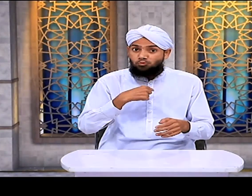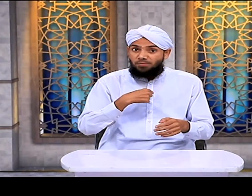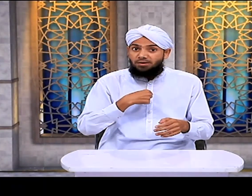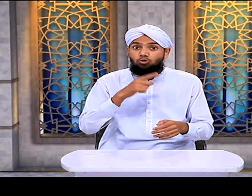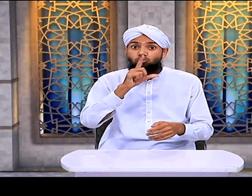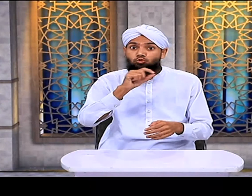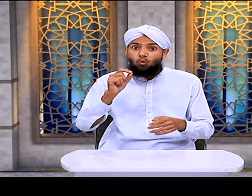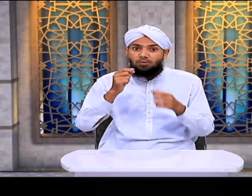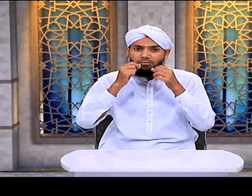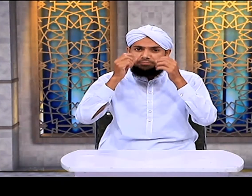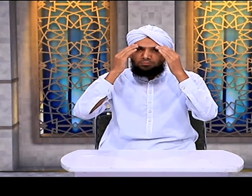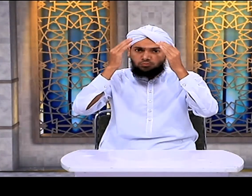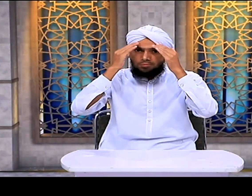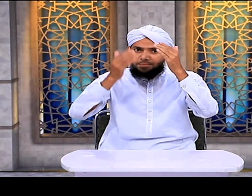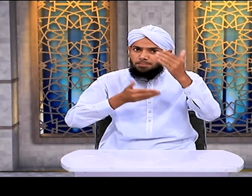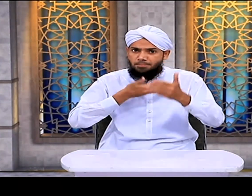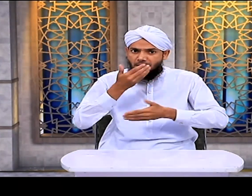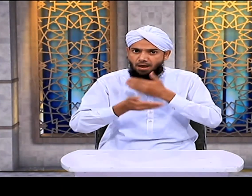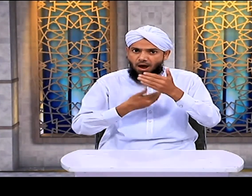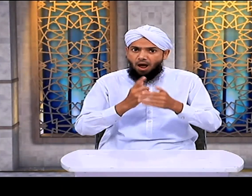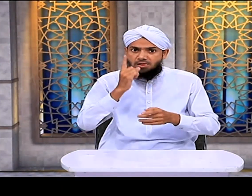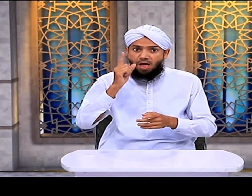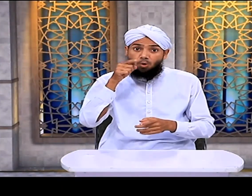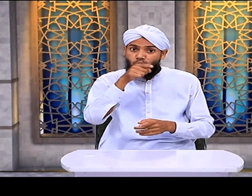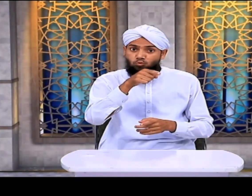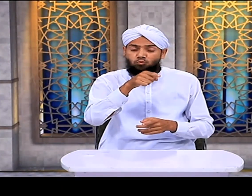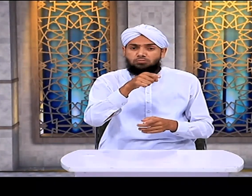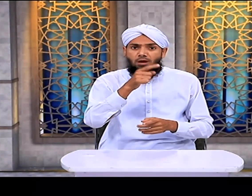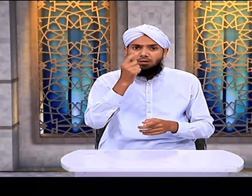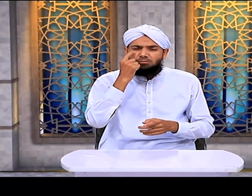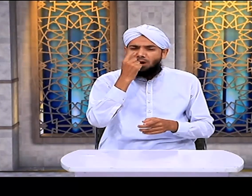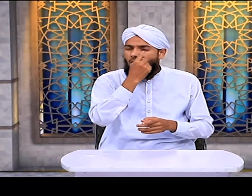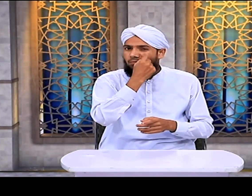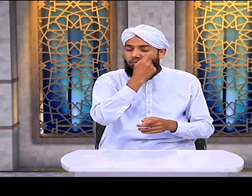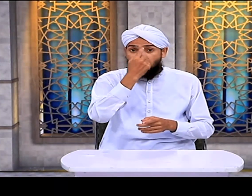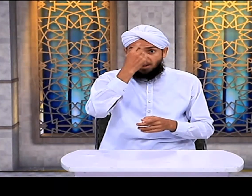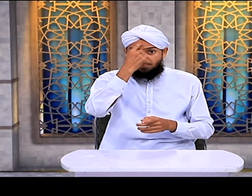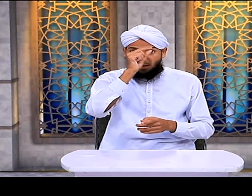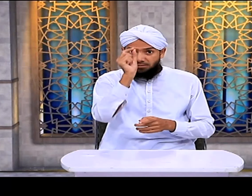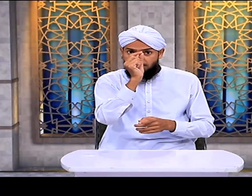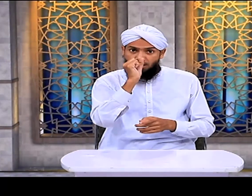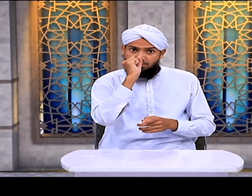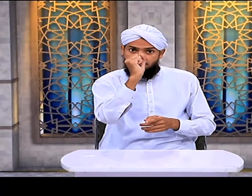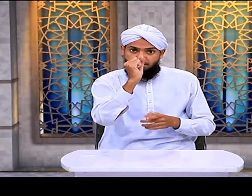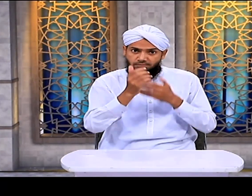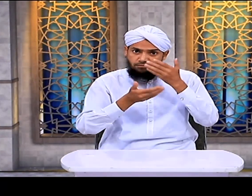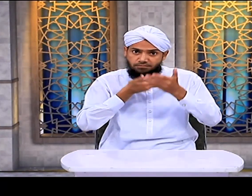پر 100 بار درود پاک بھیجا، اللہ پاک اس کی دونوں آنکھوں کے درمیان لکھ دیتا ہے کہ یہ